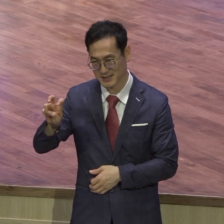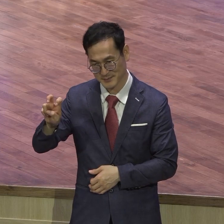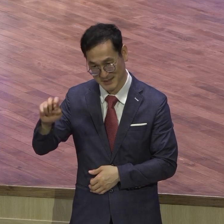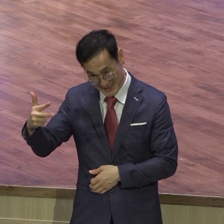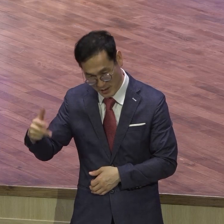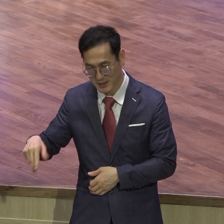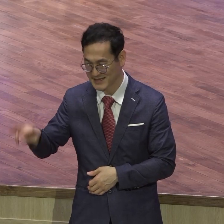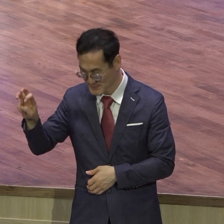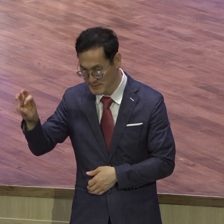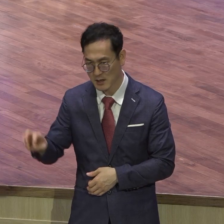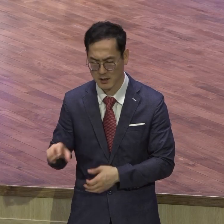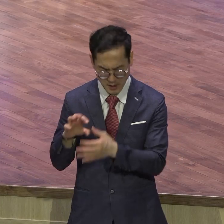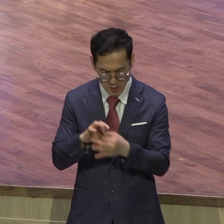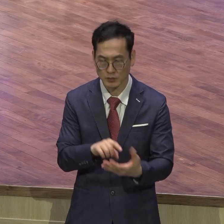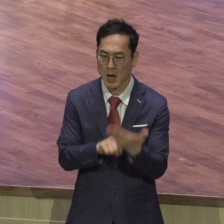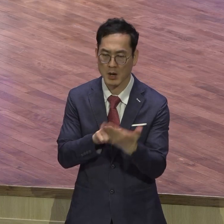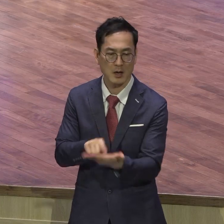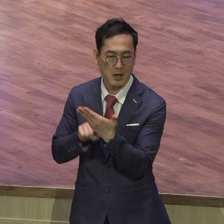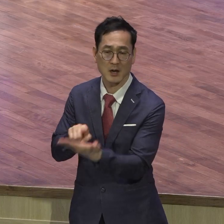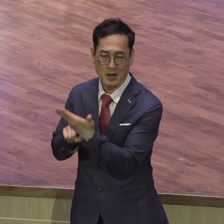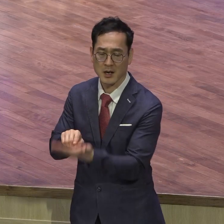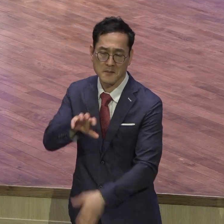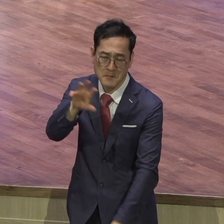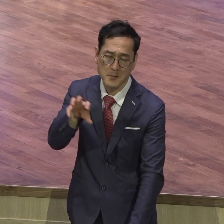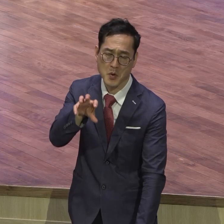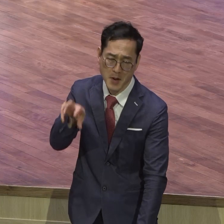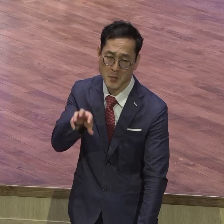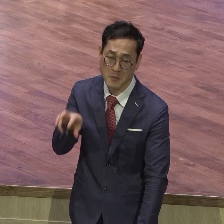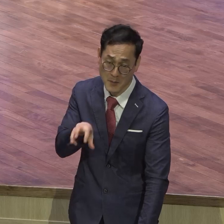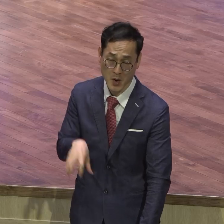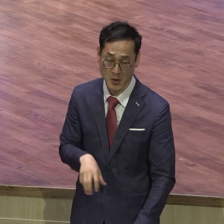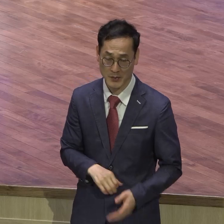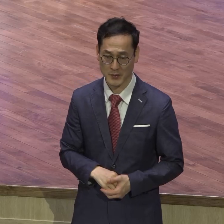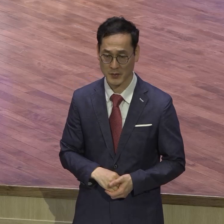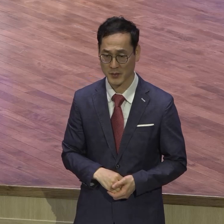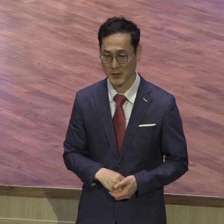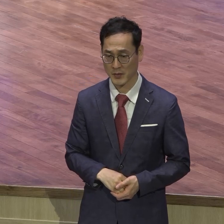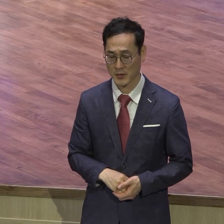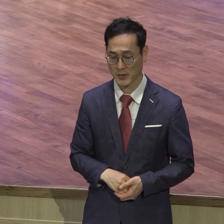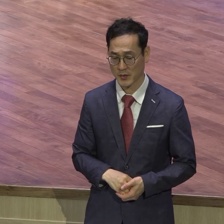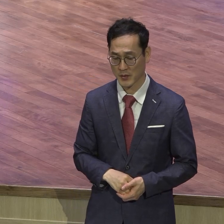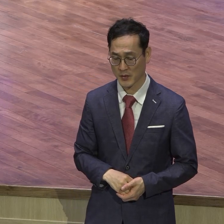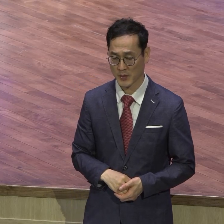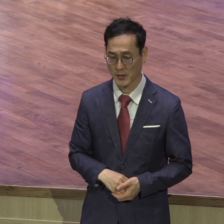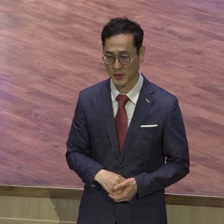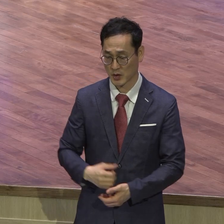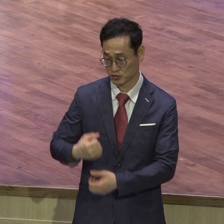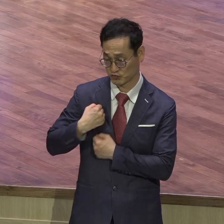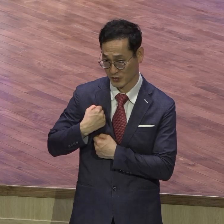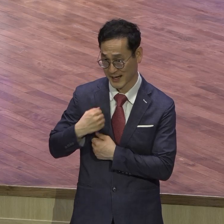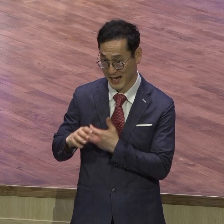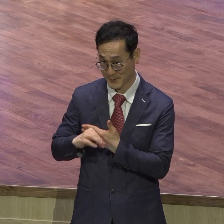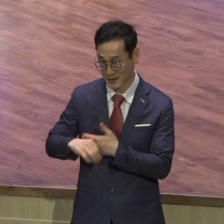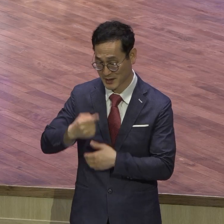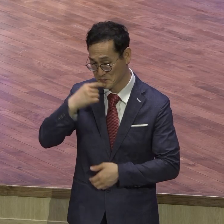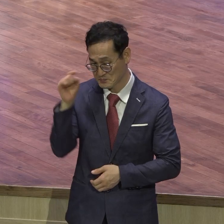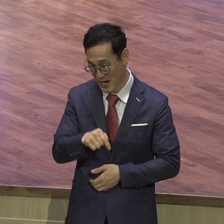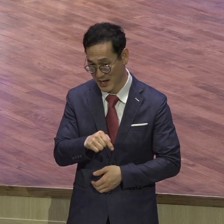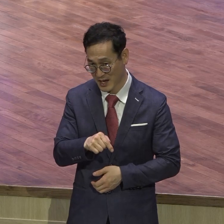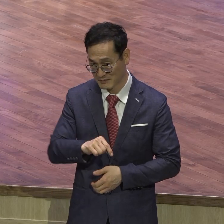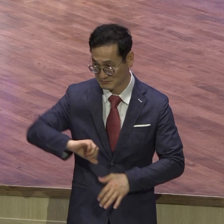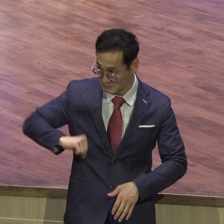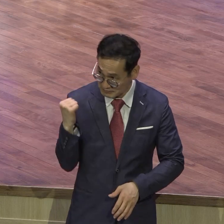32절 계속해서 그 내용이 반복돼 반복 반복으로 똑같은 말씀이 그대로 나와요 마치 군대에 가면 지휘관이 명령